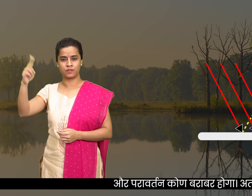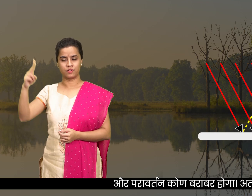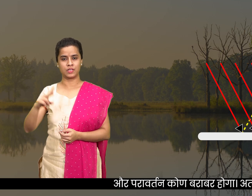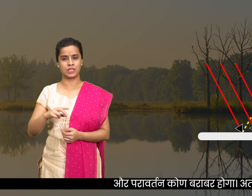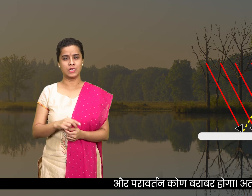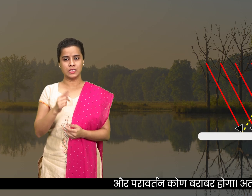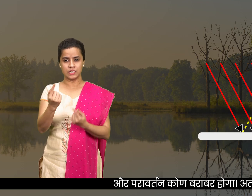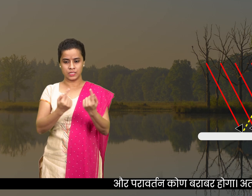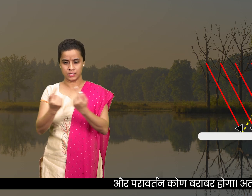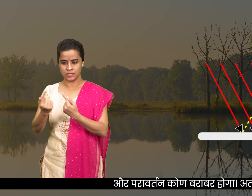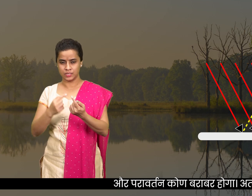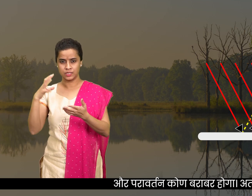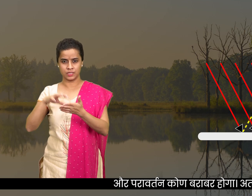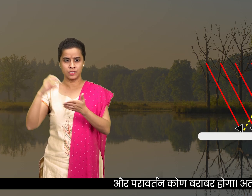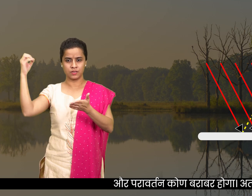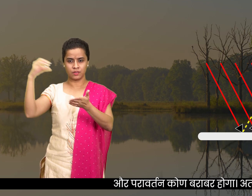अतः